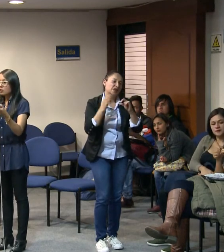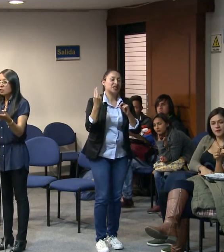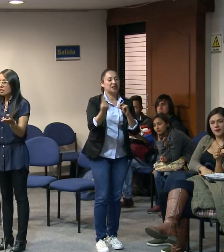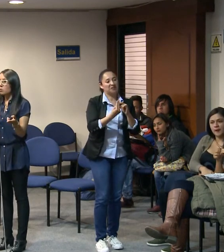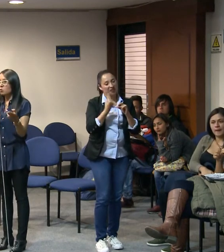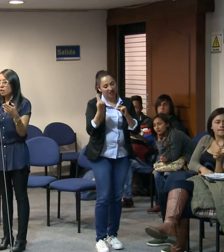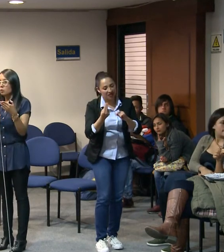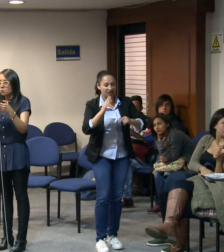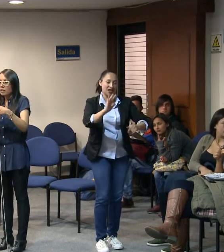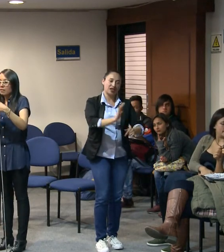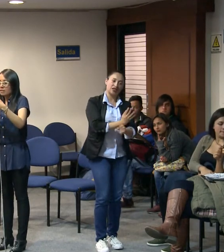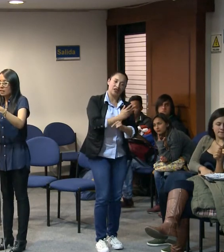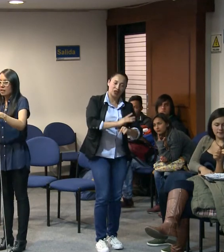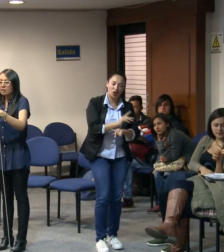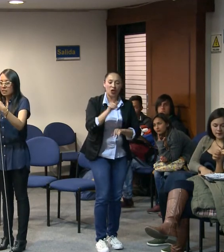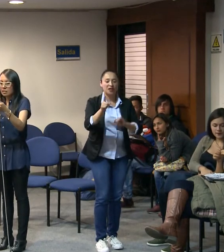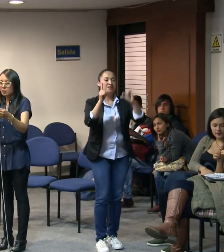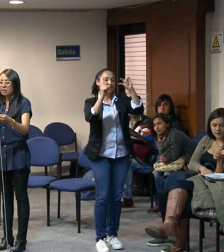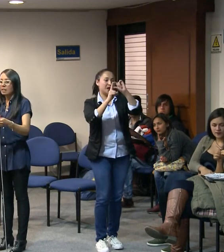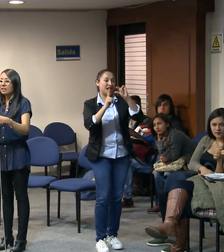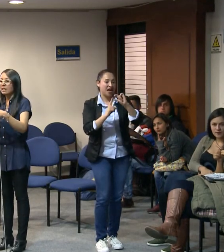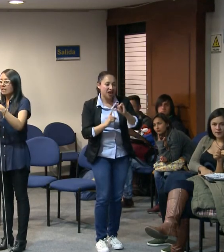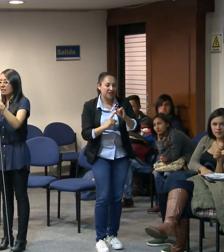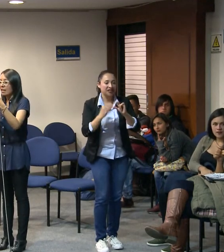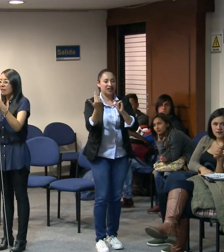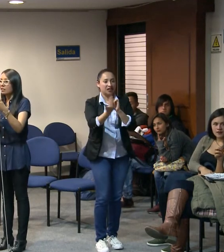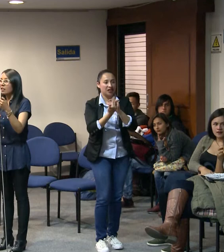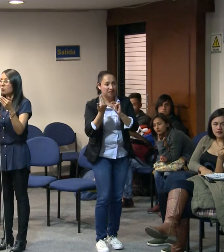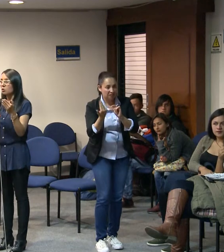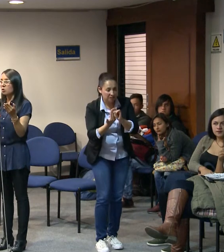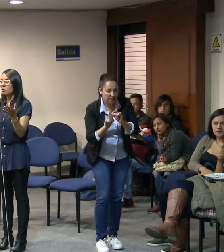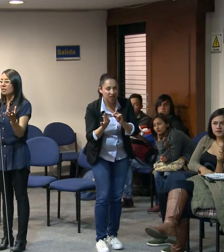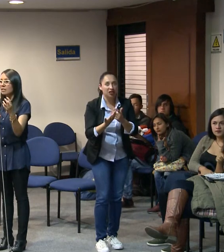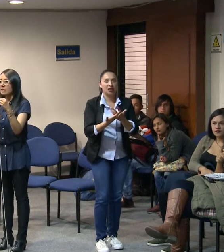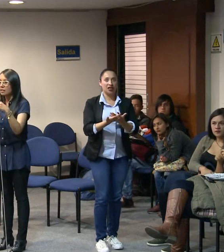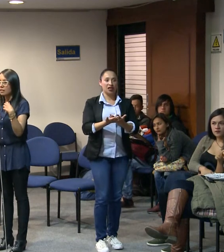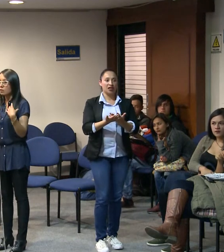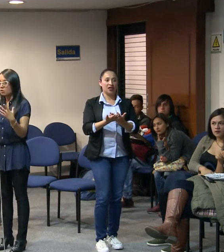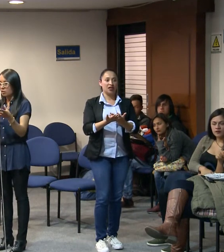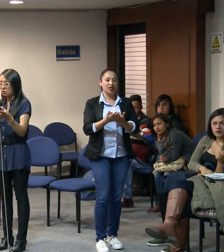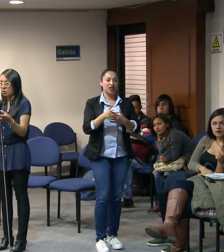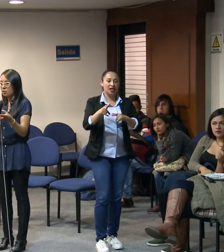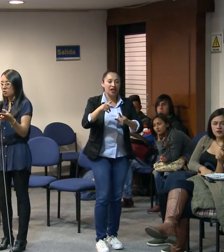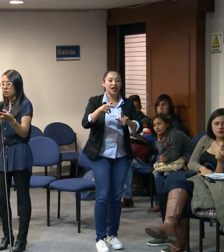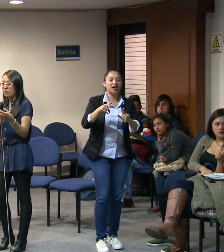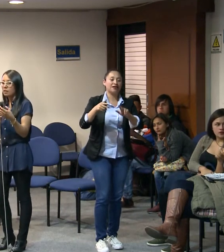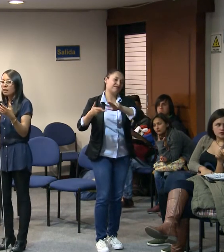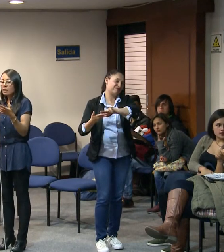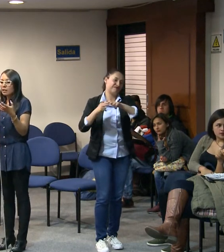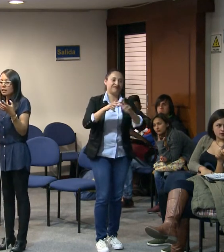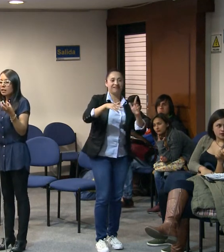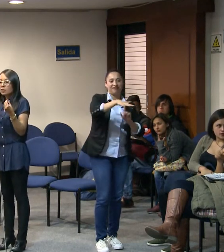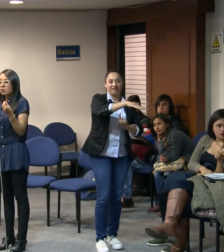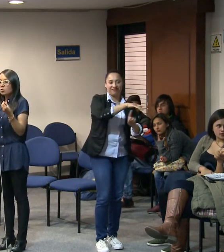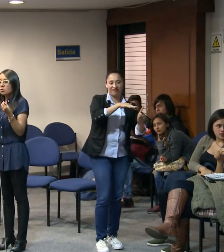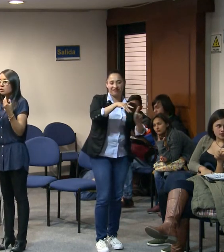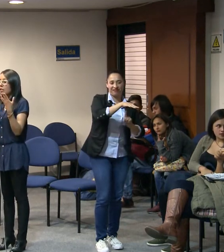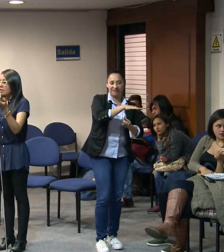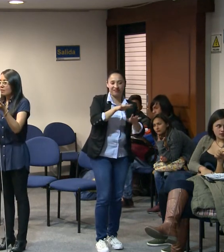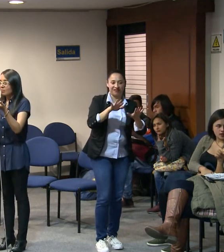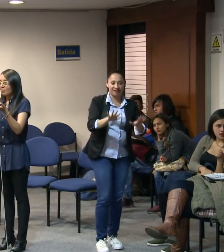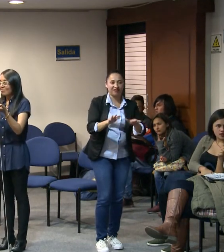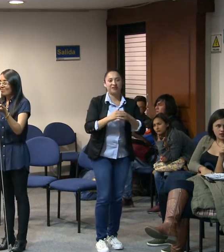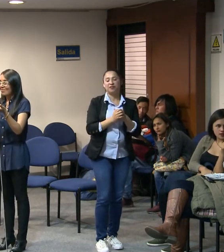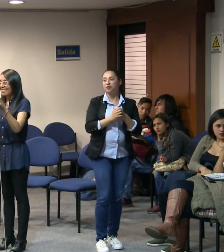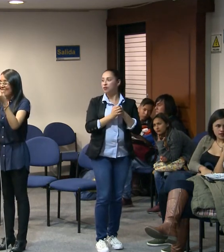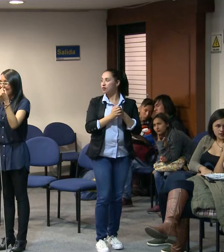las canciones buscamos palabras que se repitan y que sean, digamos, como que se acerquen al contexto que ellos están, que ellos